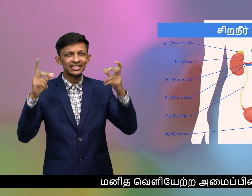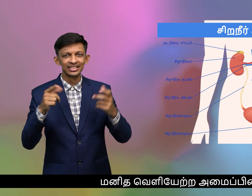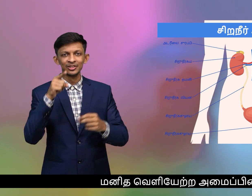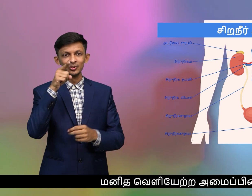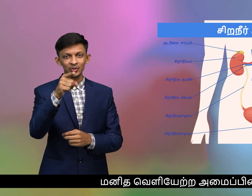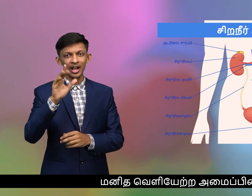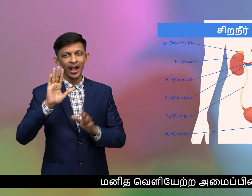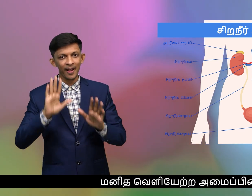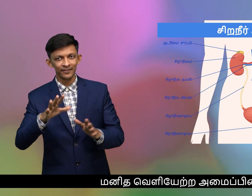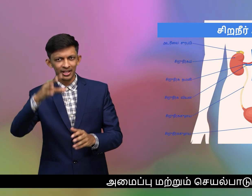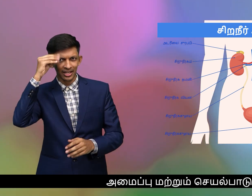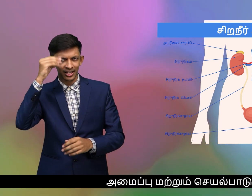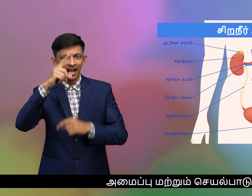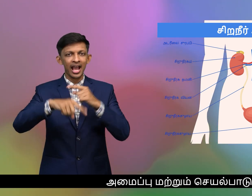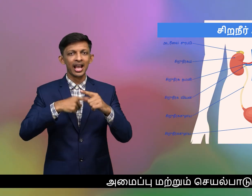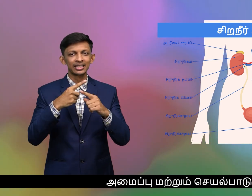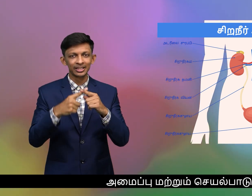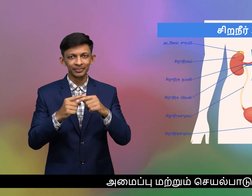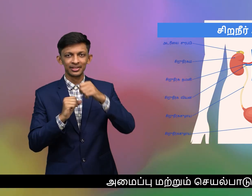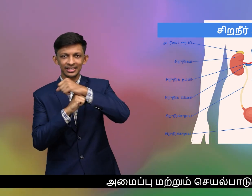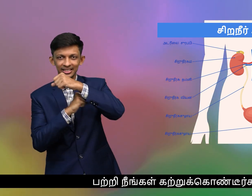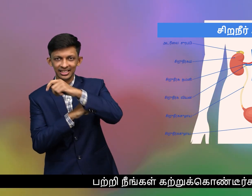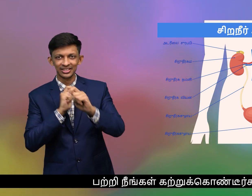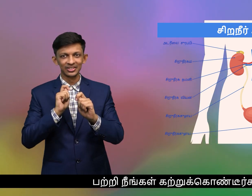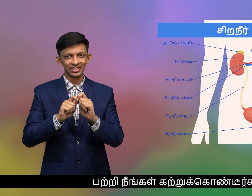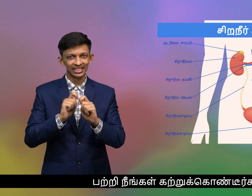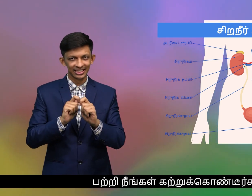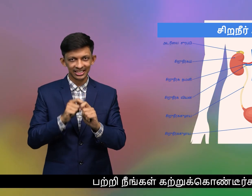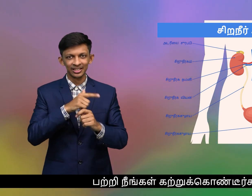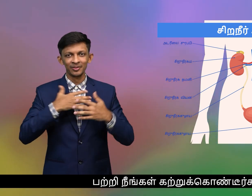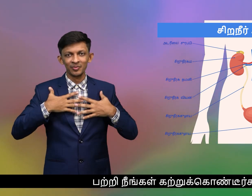மனித வெளியேற்ற அமைப்பின் அமைப்பு மற்றும் செயல்பாடு பற்றி நீங்கள் கற்றுக்கொண்டீர்கள்.